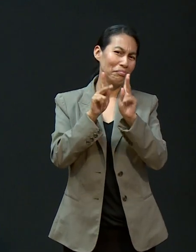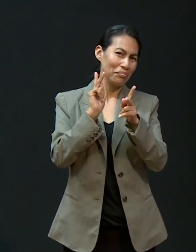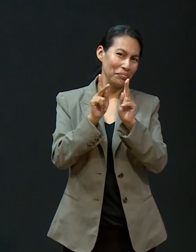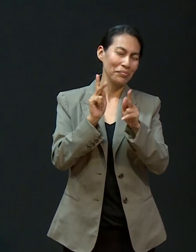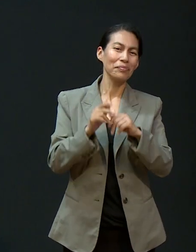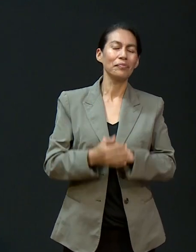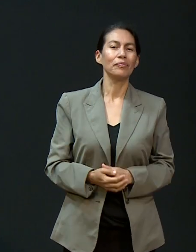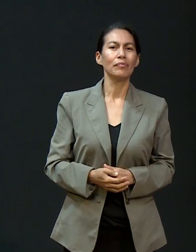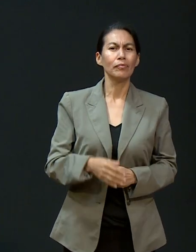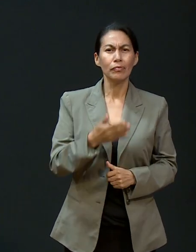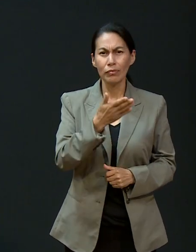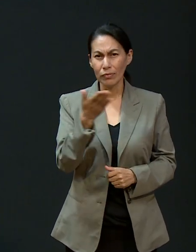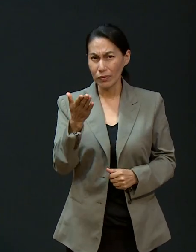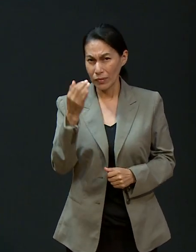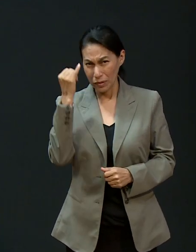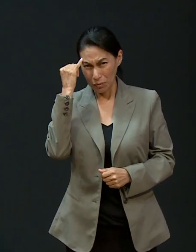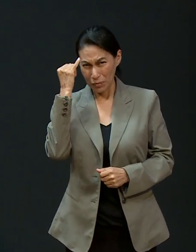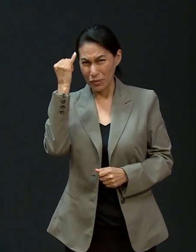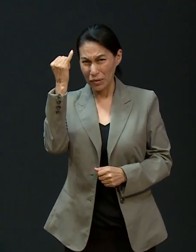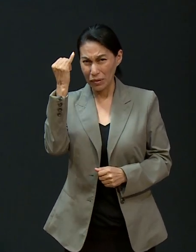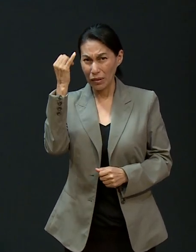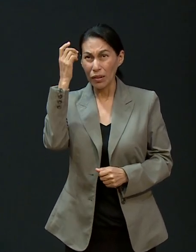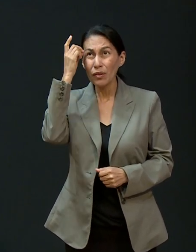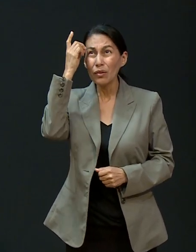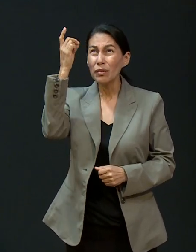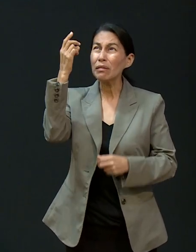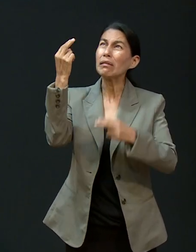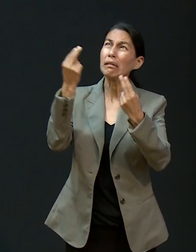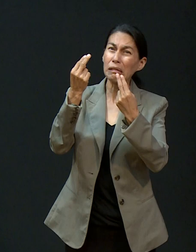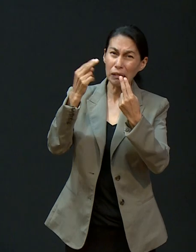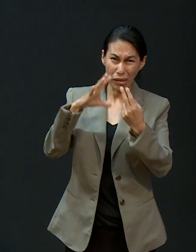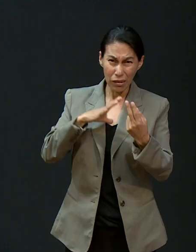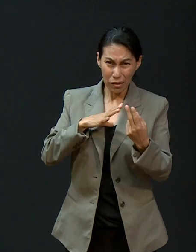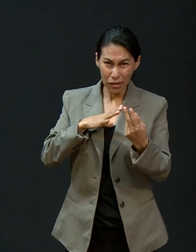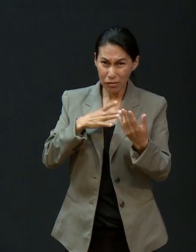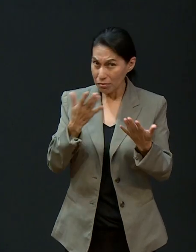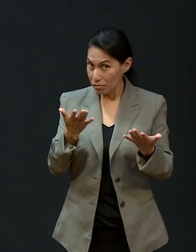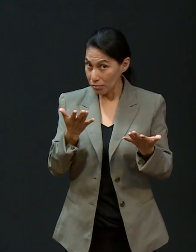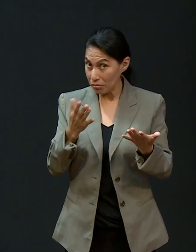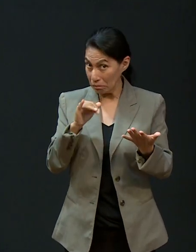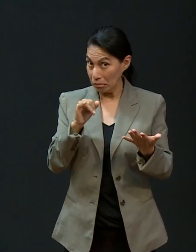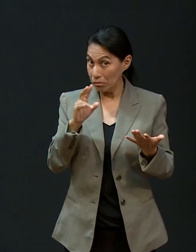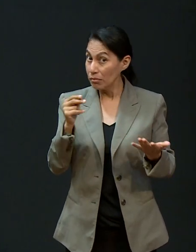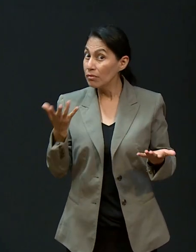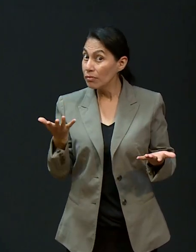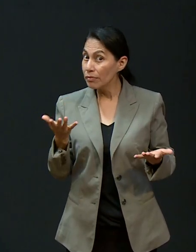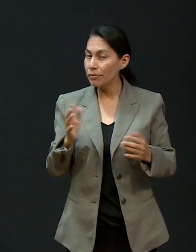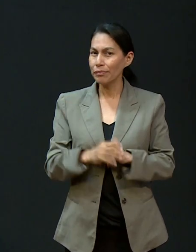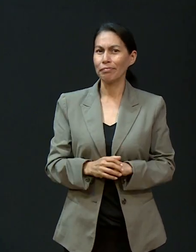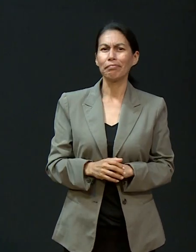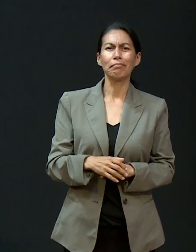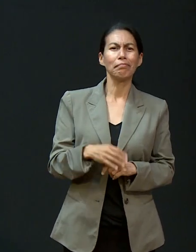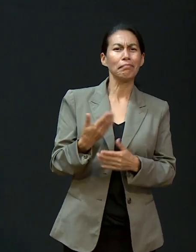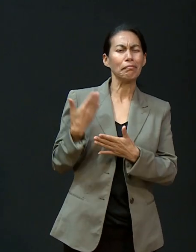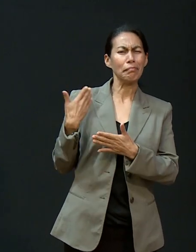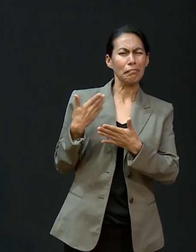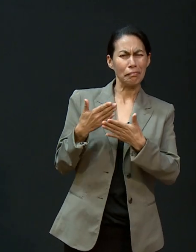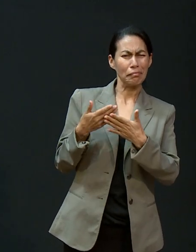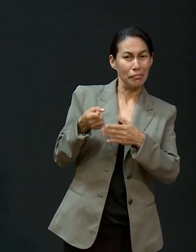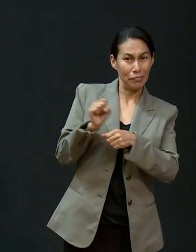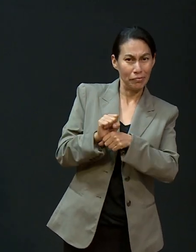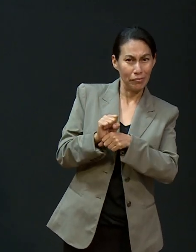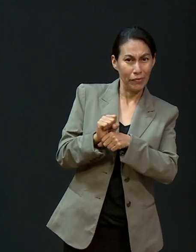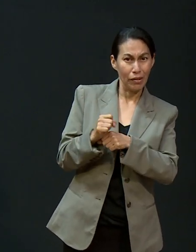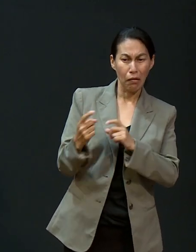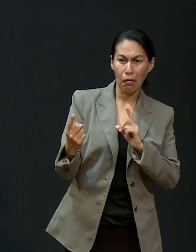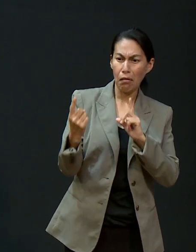¿Ustedes se imaginan que Dios tenga alguna necesidad? Bueno, esta semana encontré a